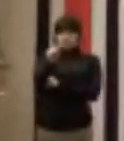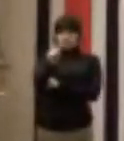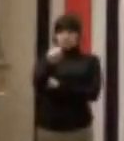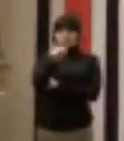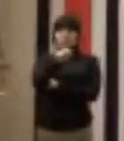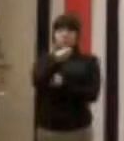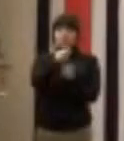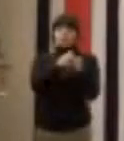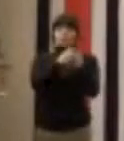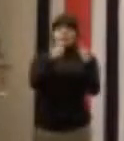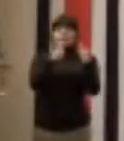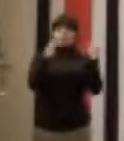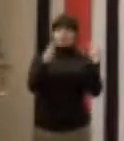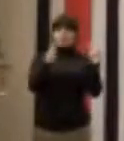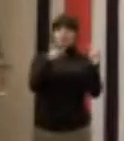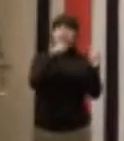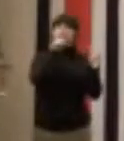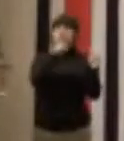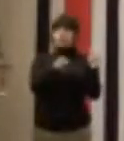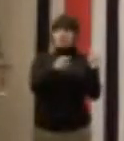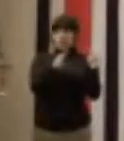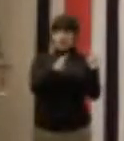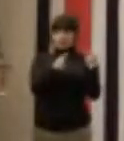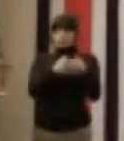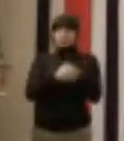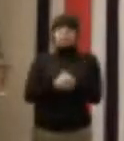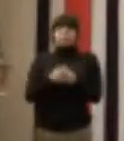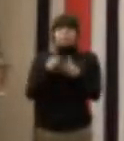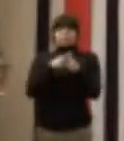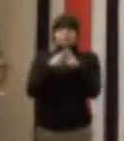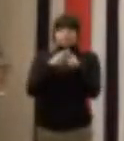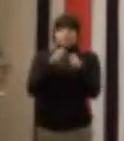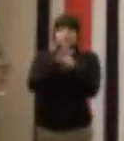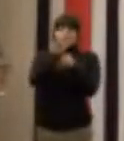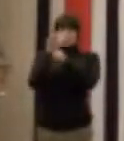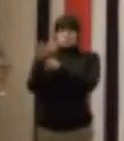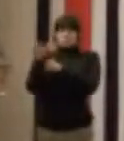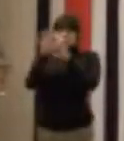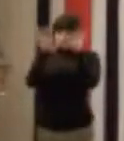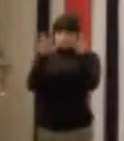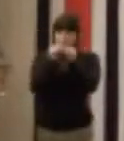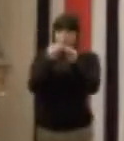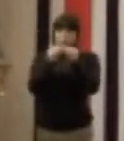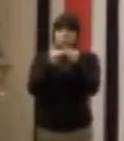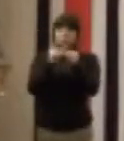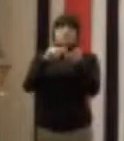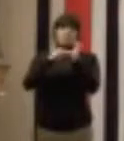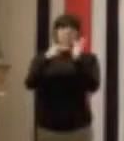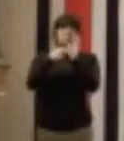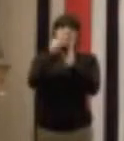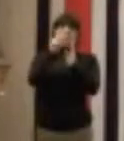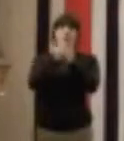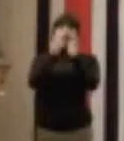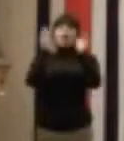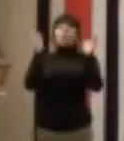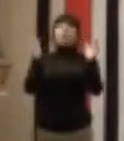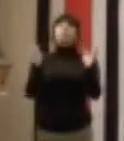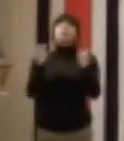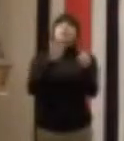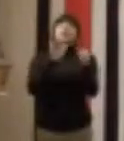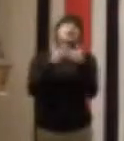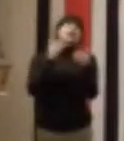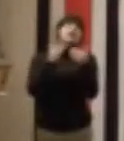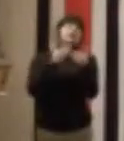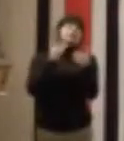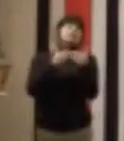10,03% de crecimiento real. En términos absolutos, se trata de un aumento que llega